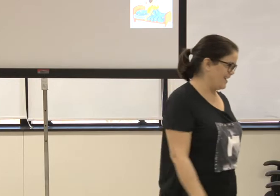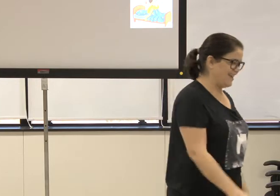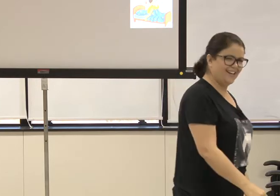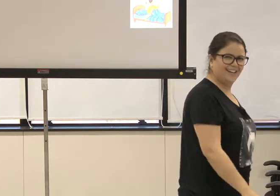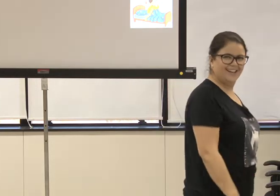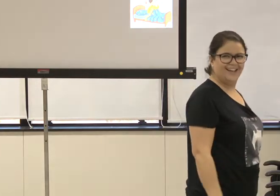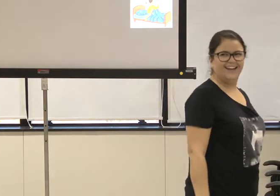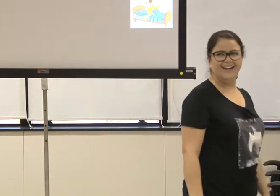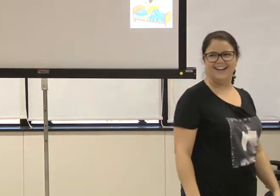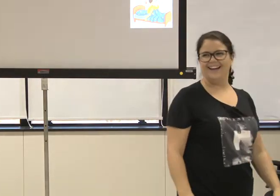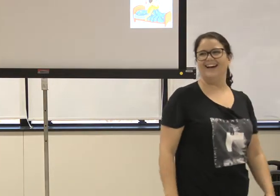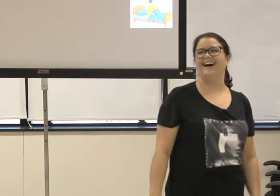você tá aqui.